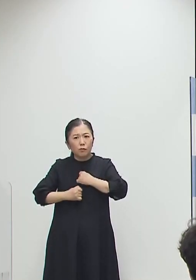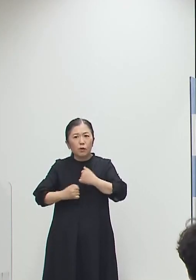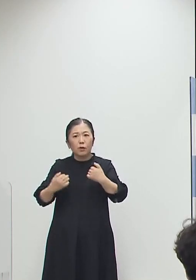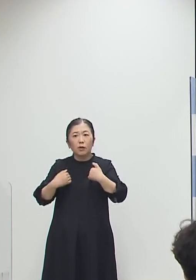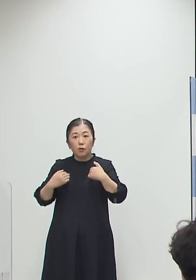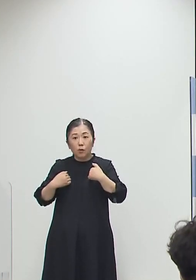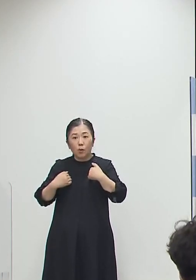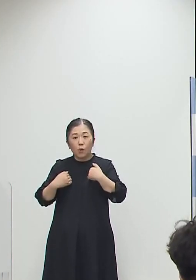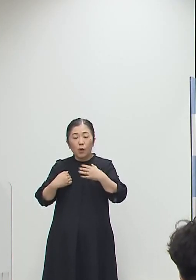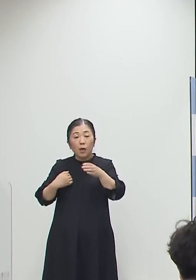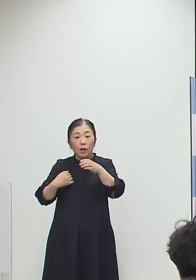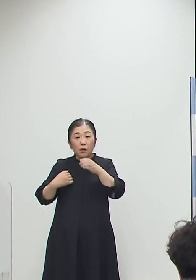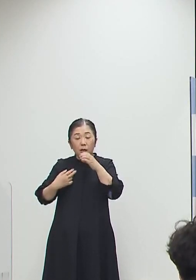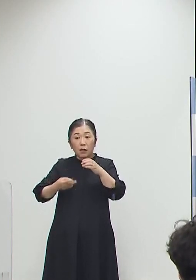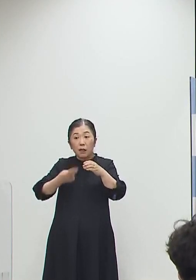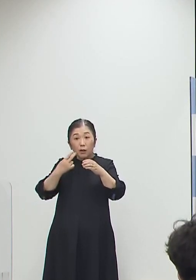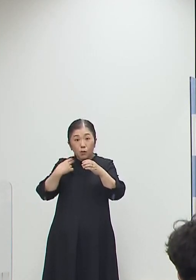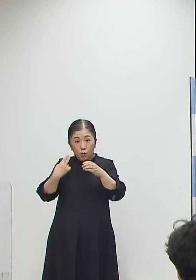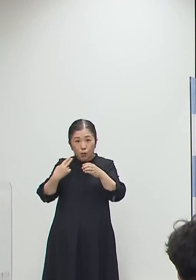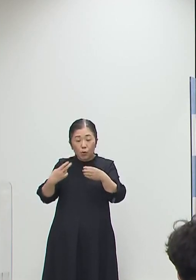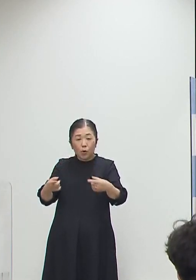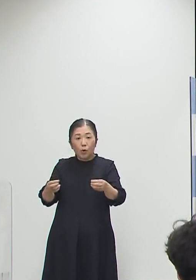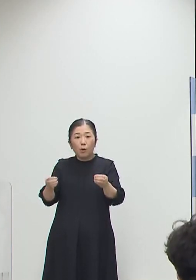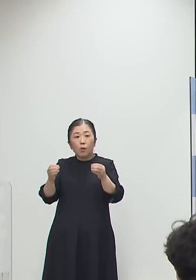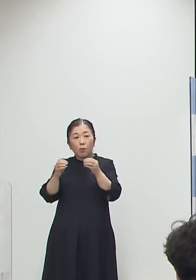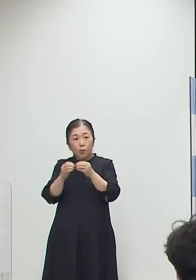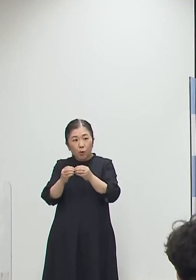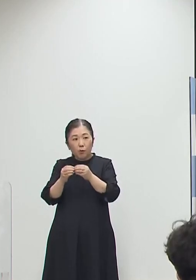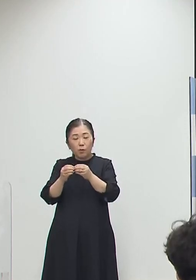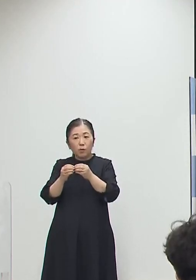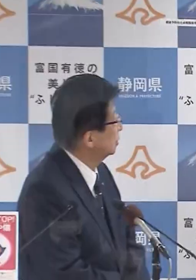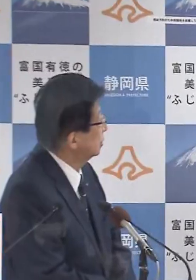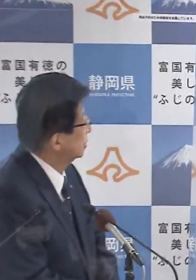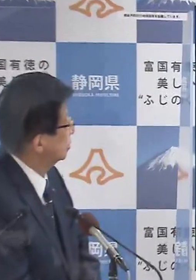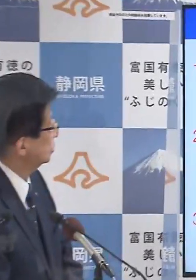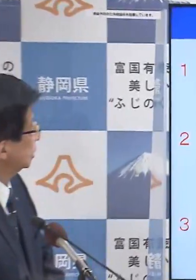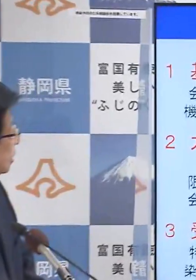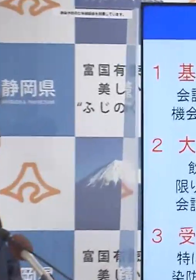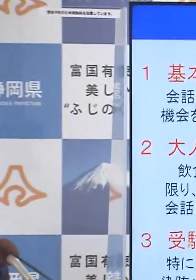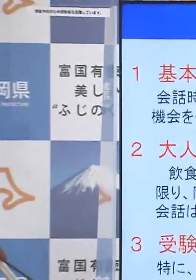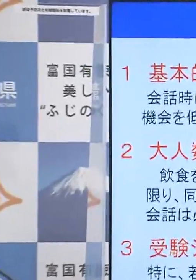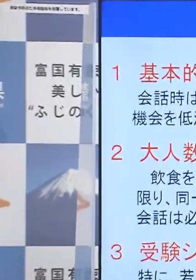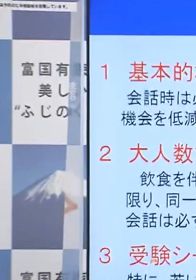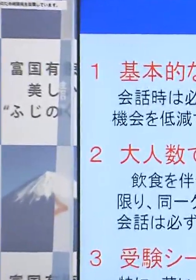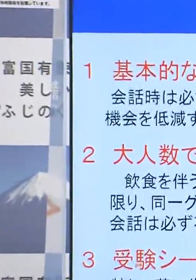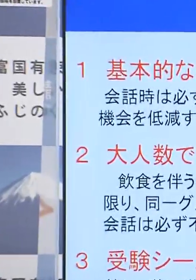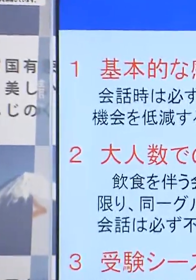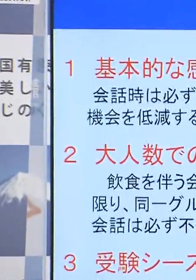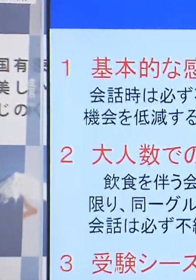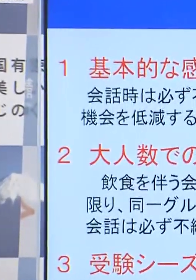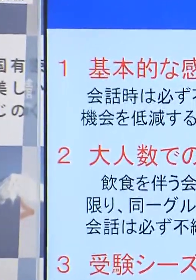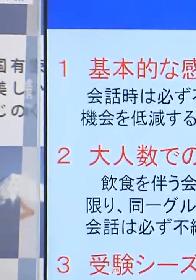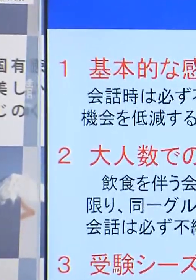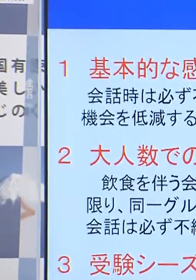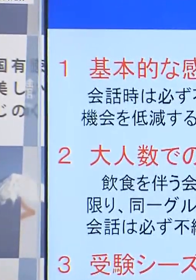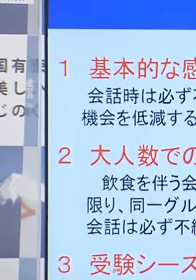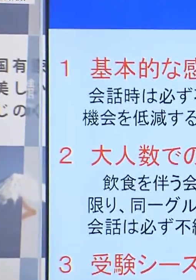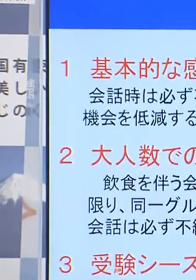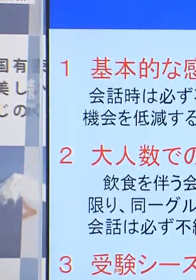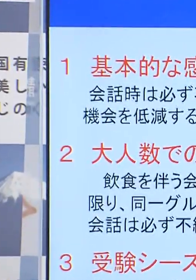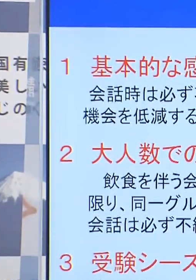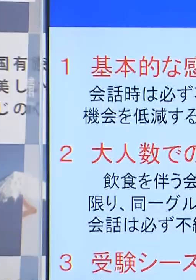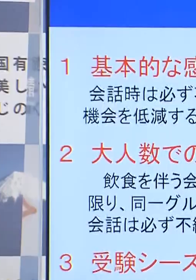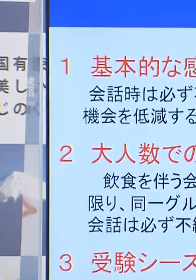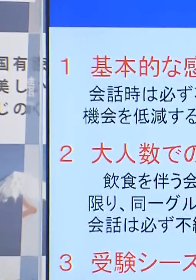川勝知事は改めて厳重警戒を呼びかけました。 基本的な感染防止対策はこれまでと同様でございます